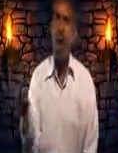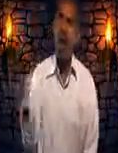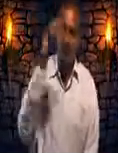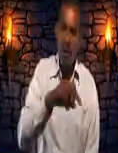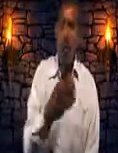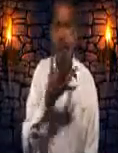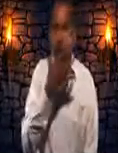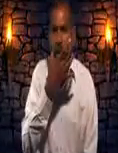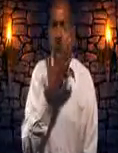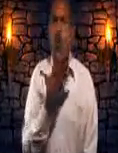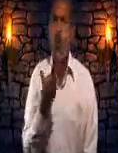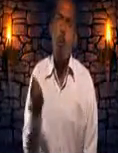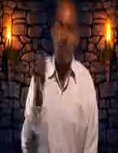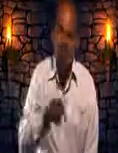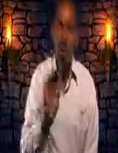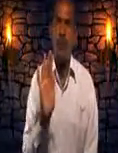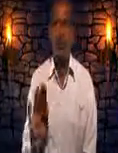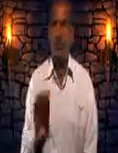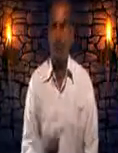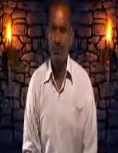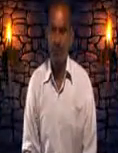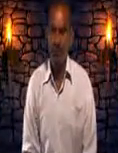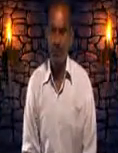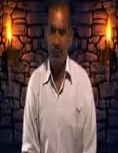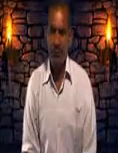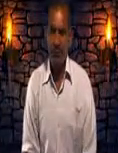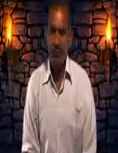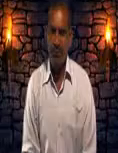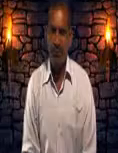திறந்த நாள் ஓய்வு நாளாயிருந்தது.